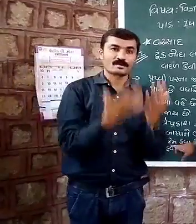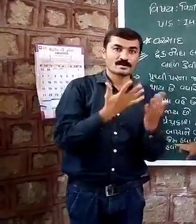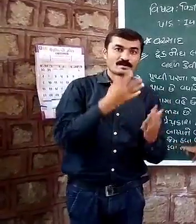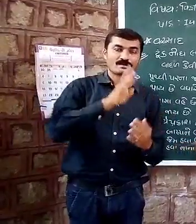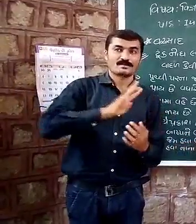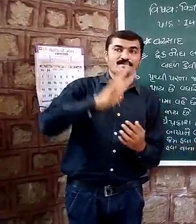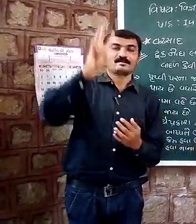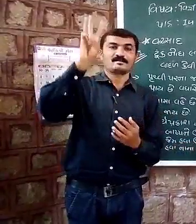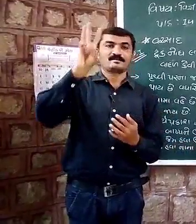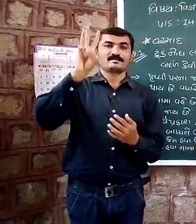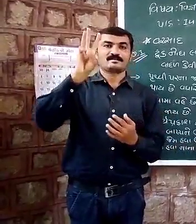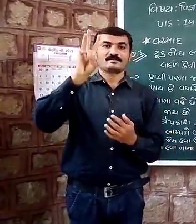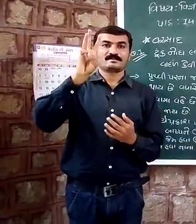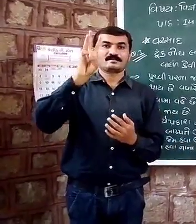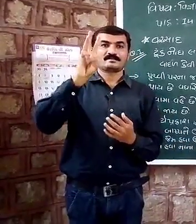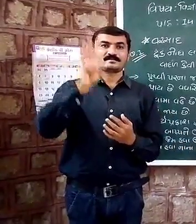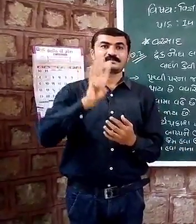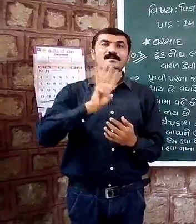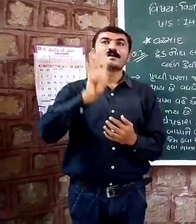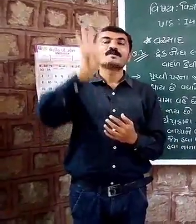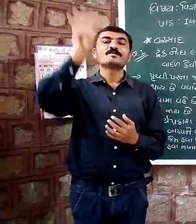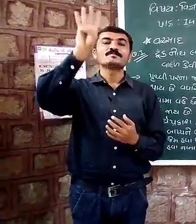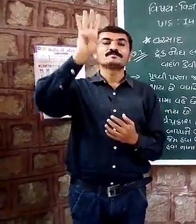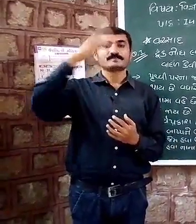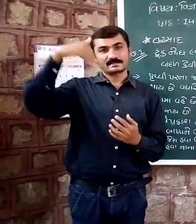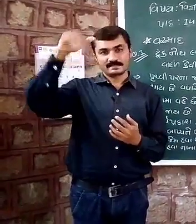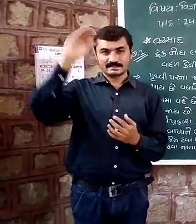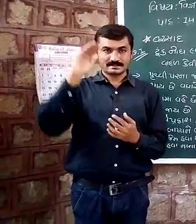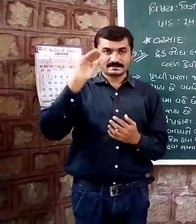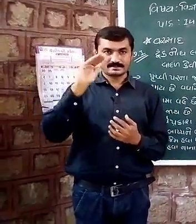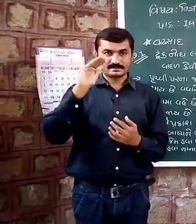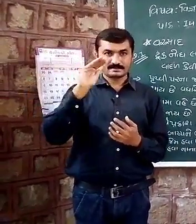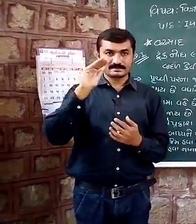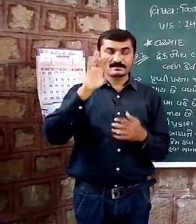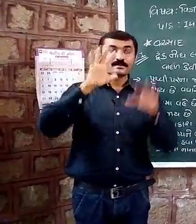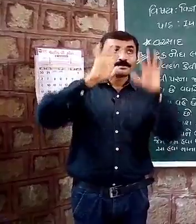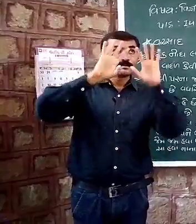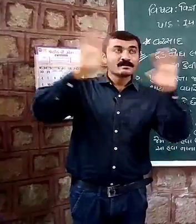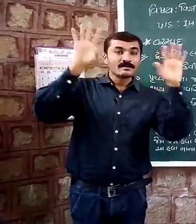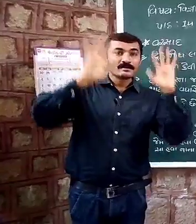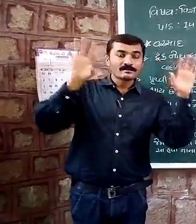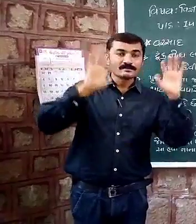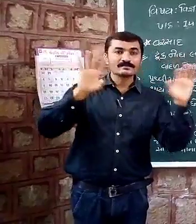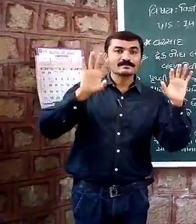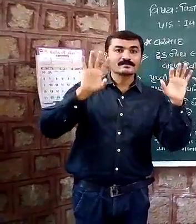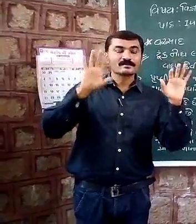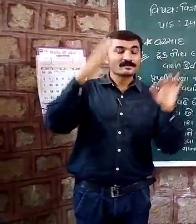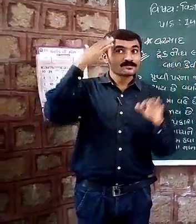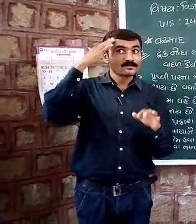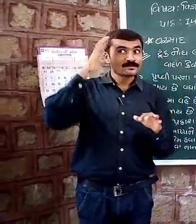જેમ જેમ હવા ઉપર તરફ જાય છે અને વિસ્તરણ થતા ઠંડી પડે છે.